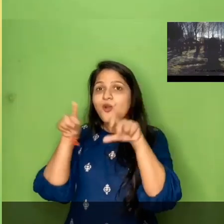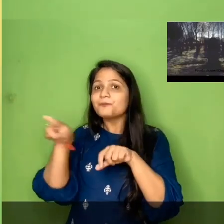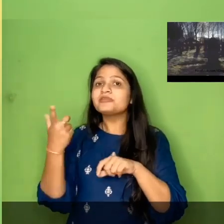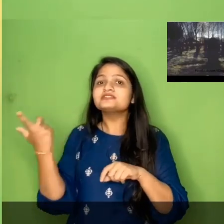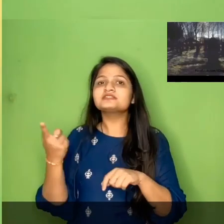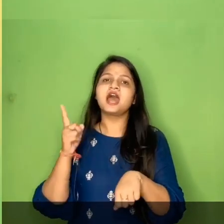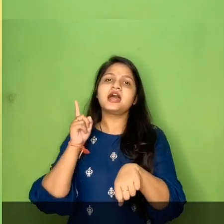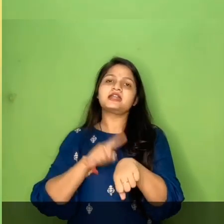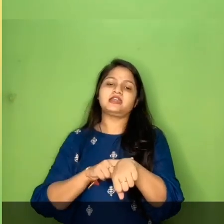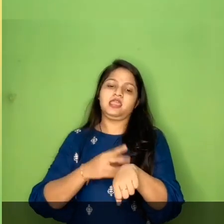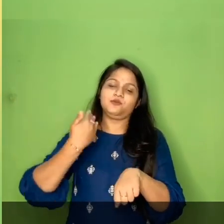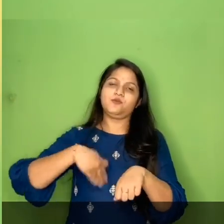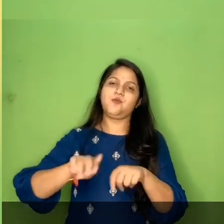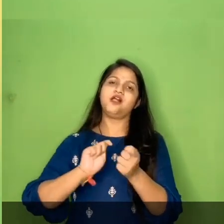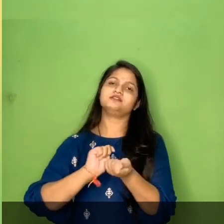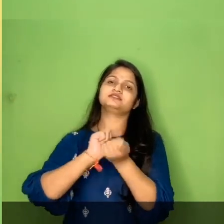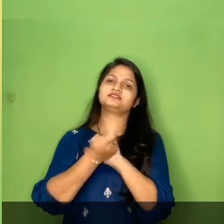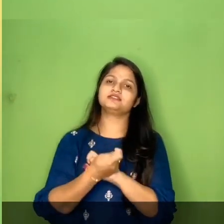कि ये समय भी नहीं रहेगा।